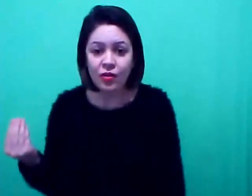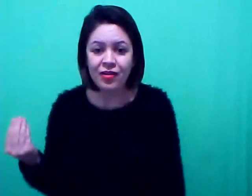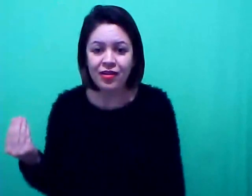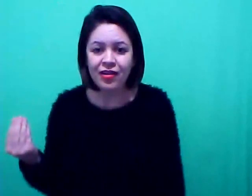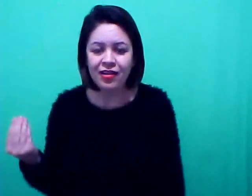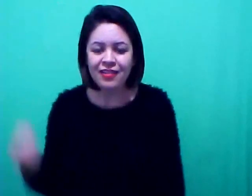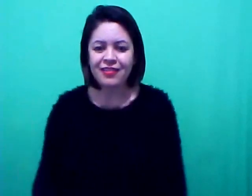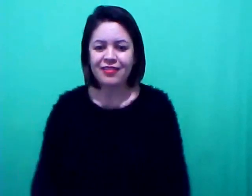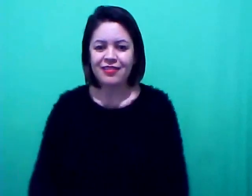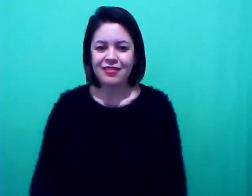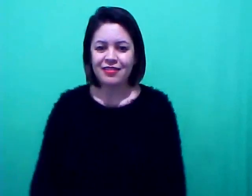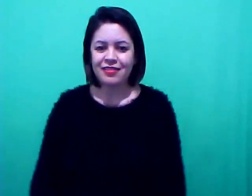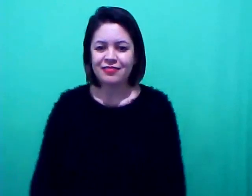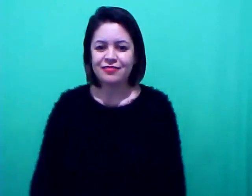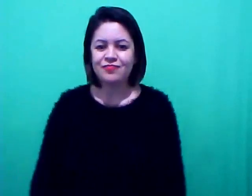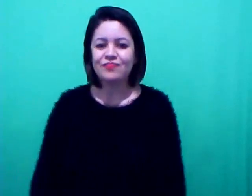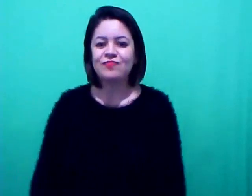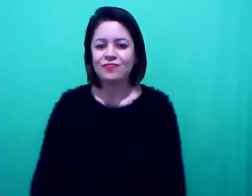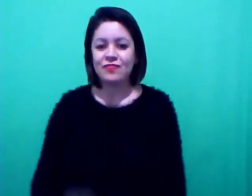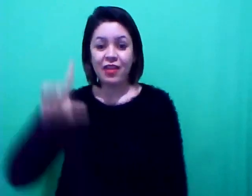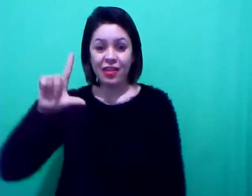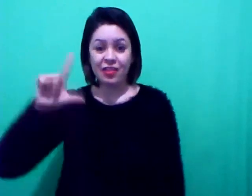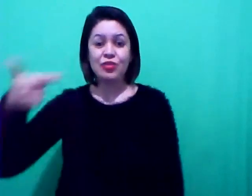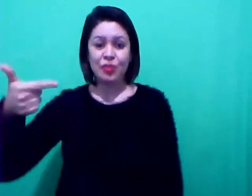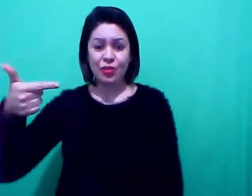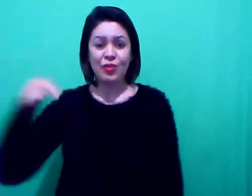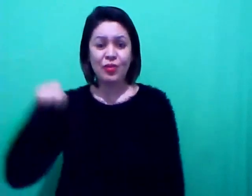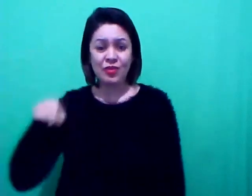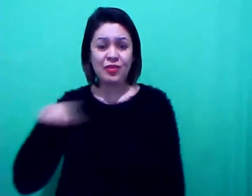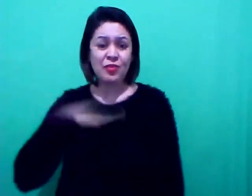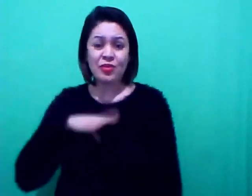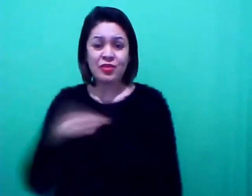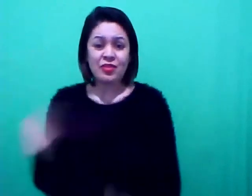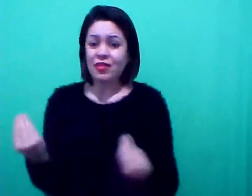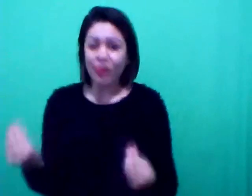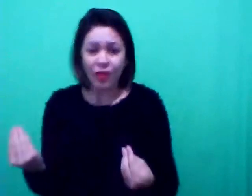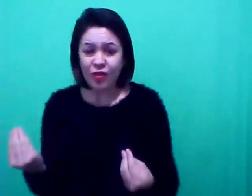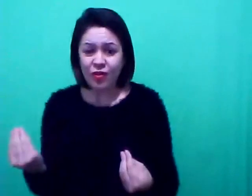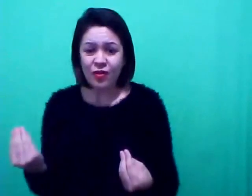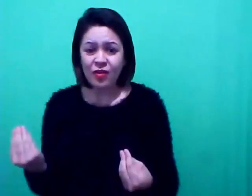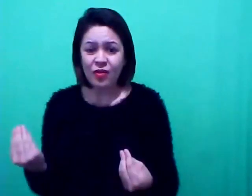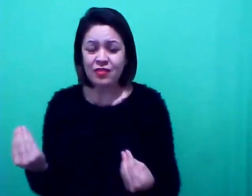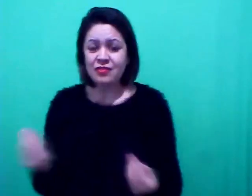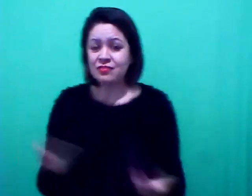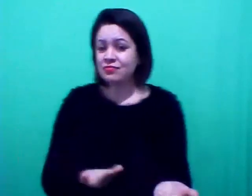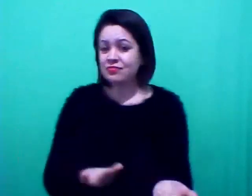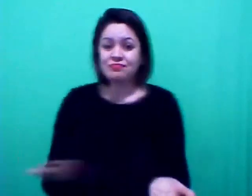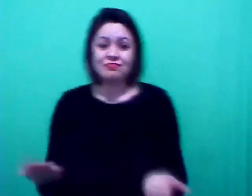Então, o surdo ele precisa aprender todo, ele tem todo um desenvolvimento, e como que ele vai aprender a primeira e a segunda língua se ele não tem conhecimento nenhuma